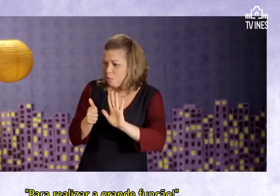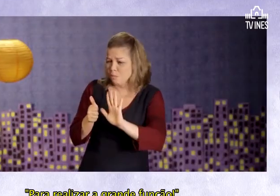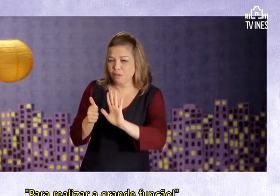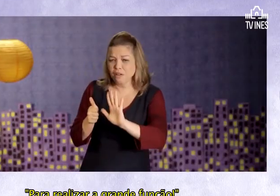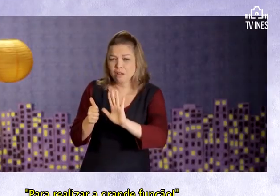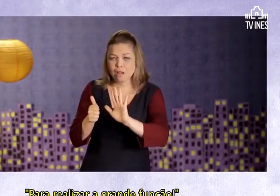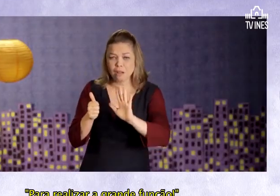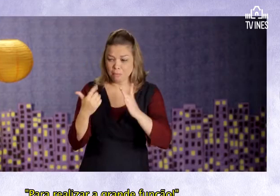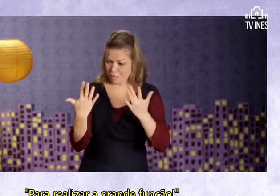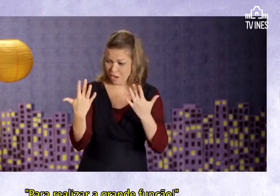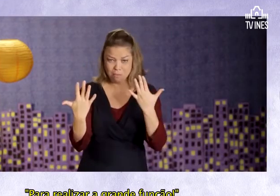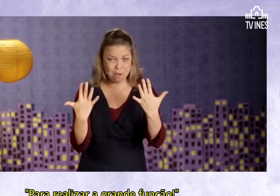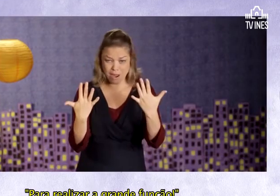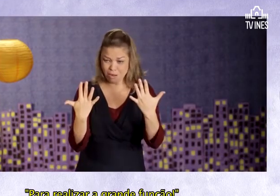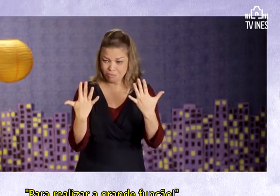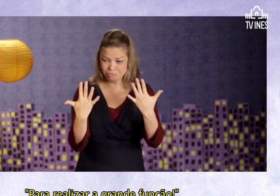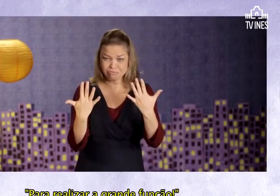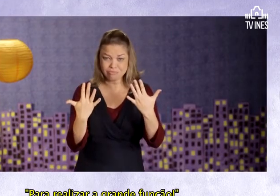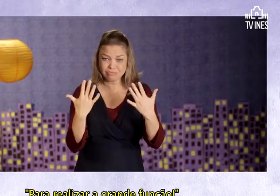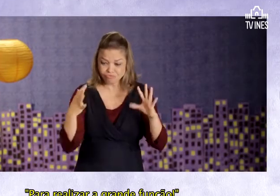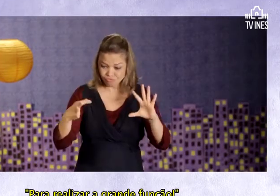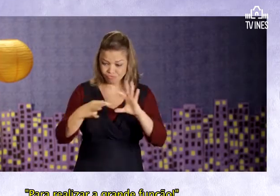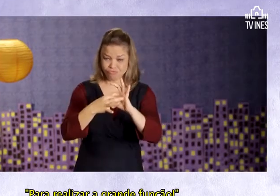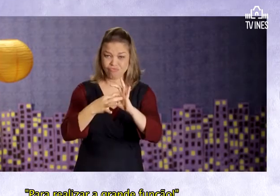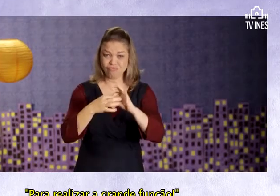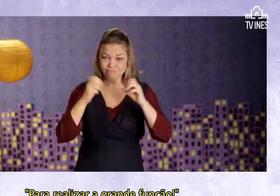realizar a grande função.